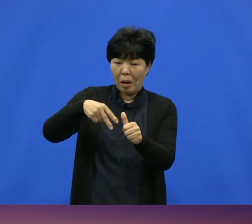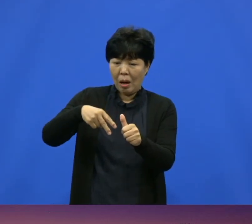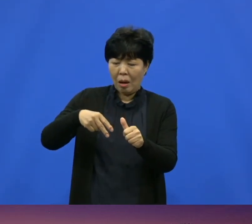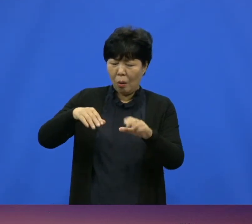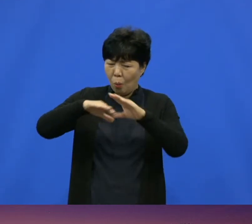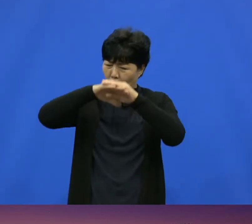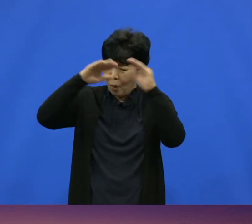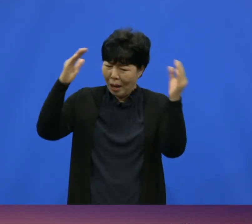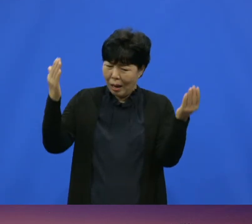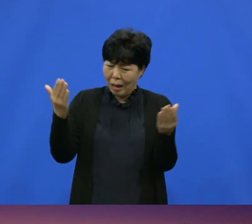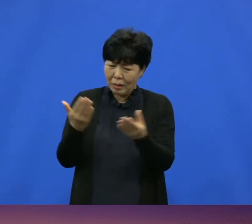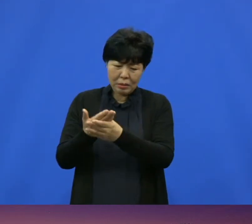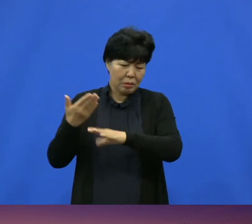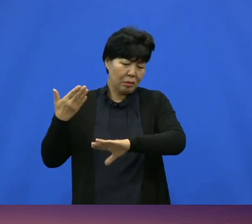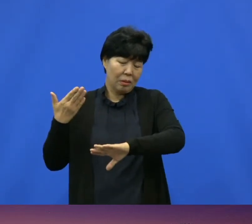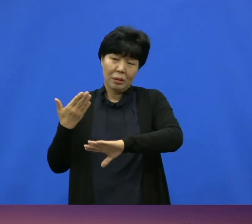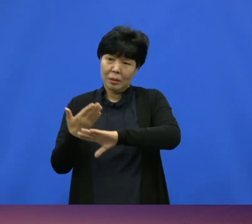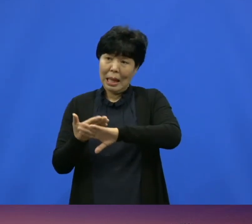대하면서 당황하는 거죠.